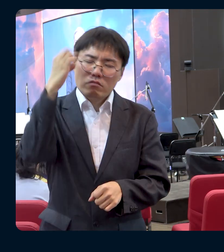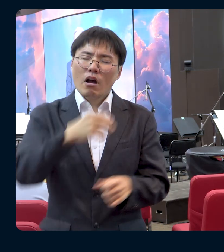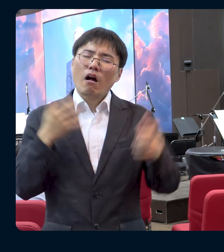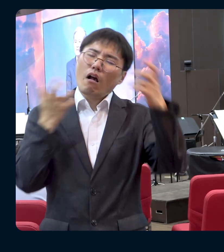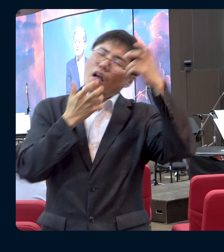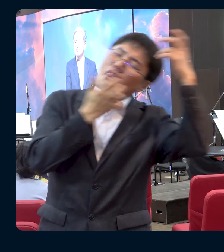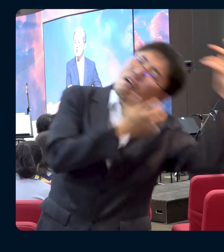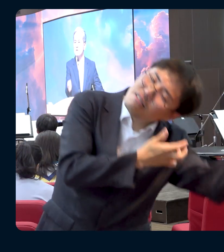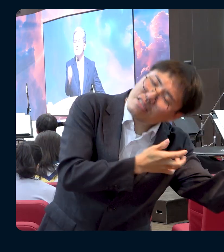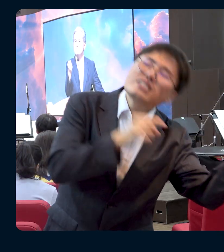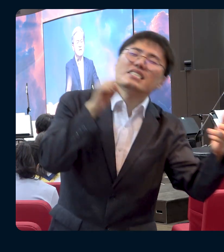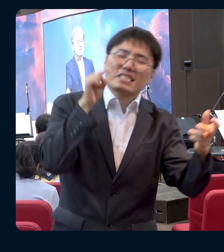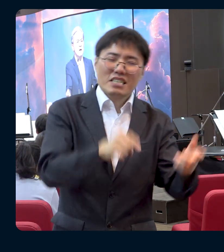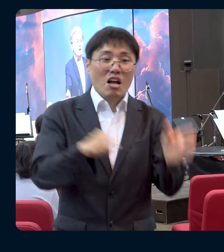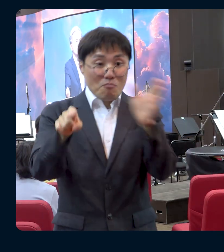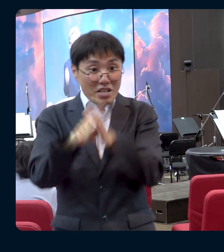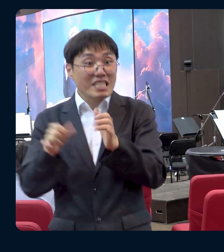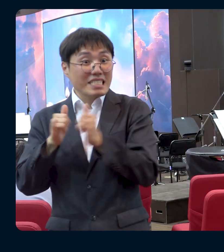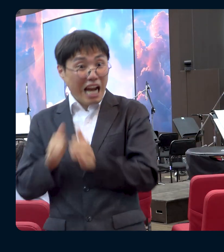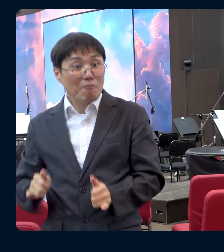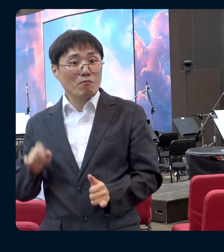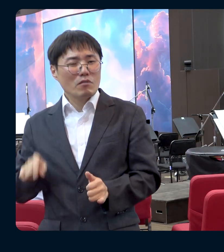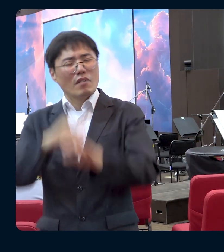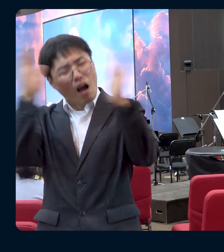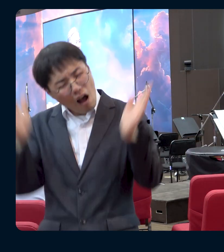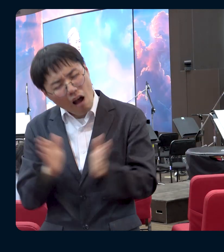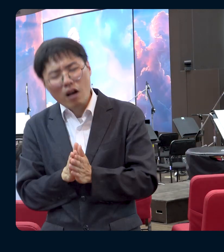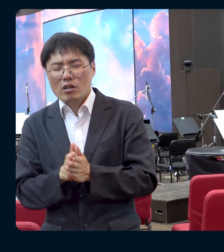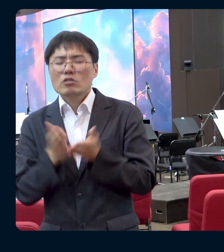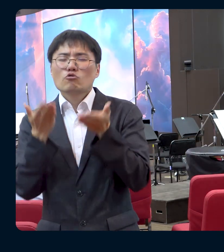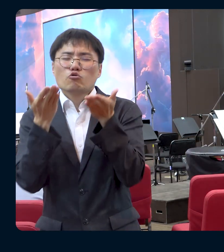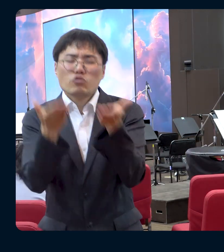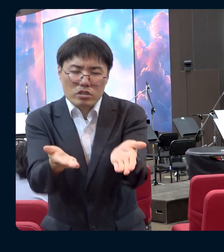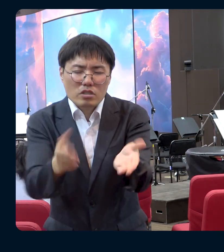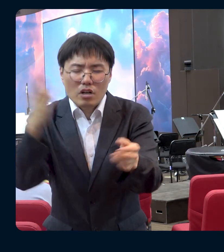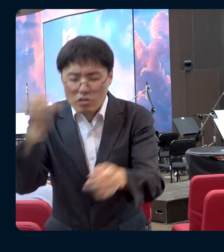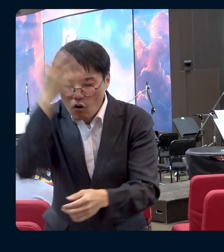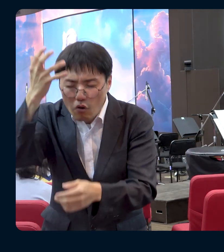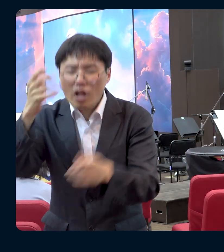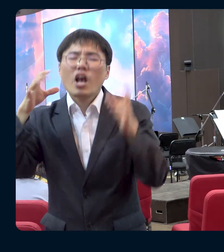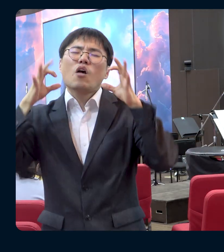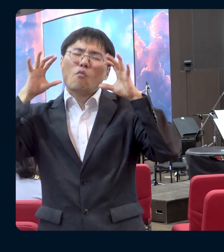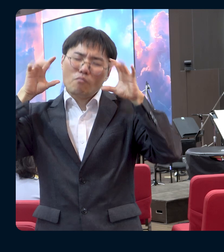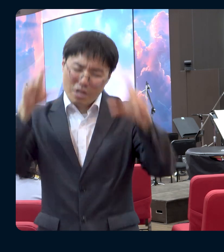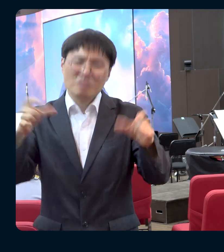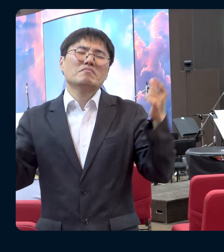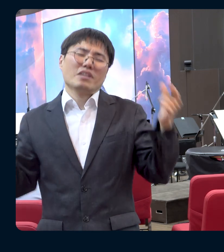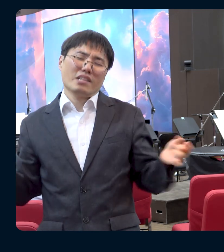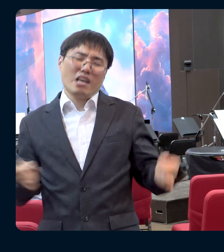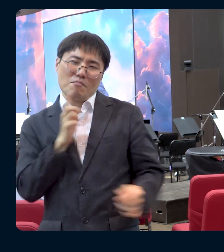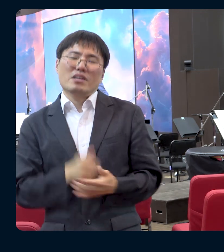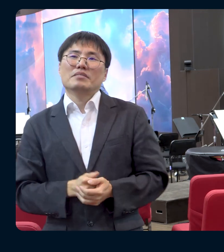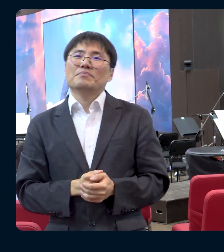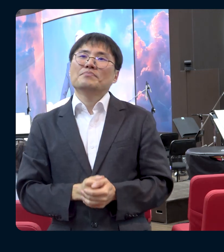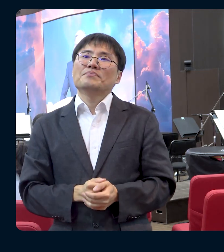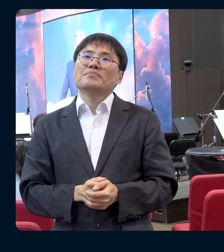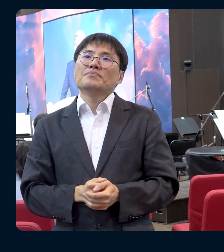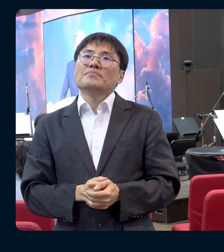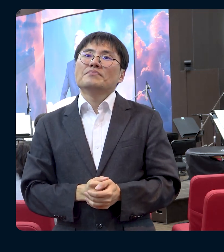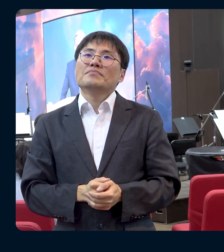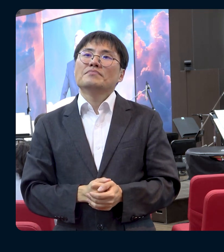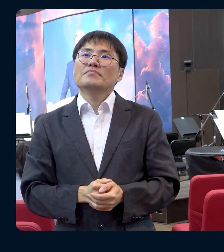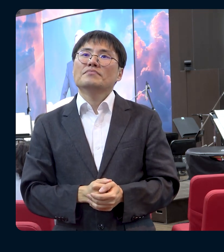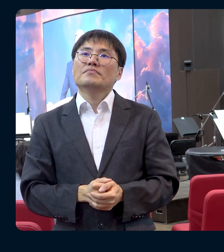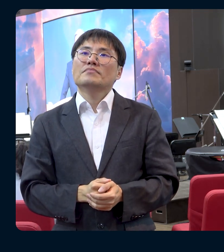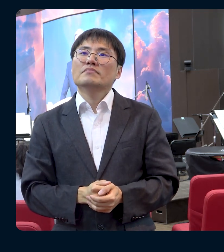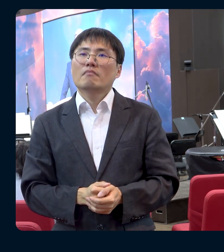논리에 그대로 휩쓸려 가고 있는, 소위 믿는다고 하는 그런 모든 사람에게 주신 성령의 외침이시다.